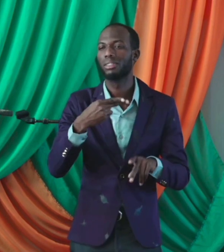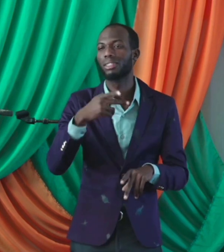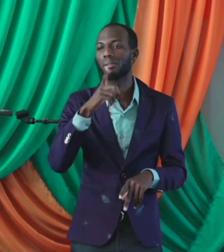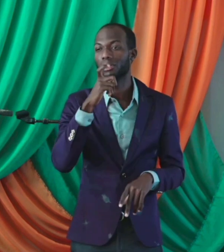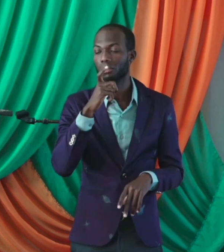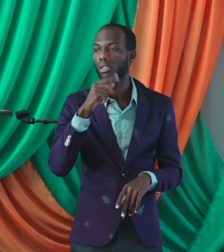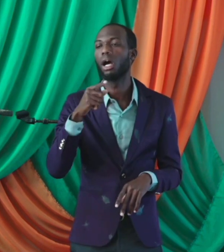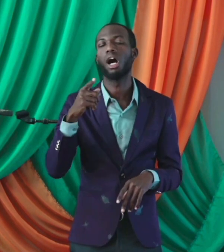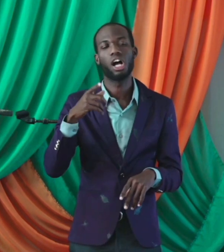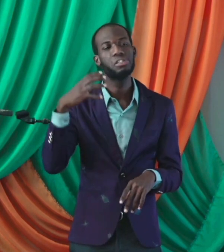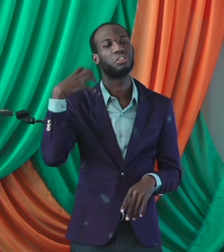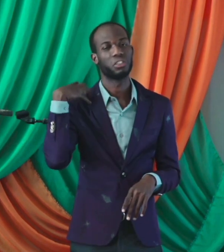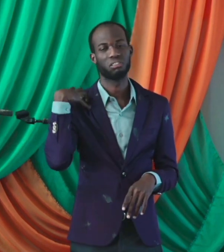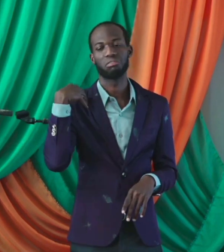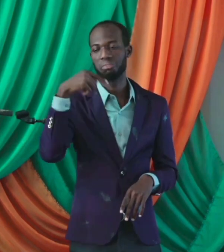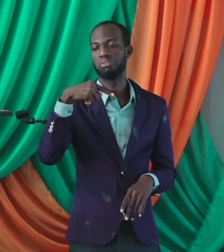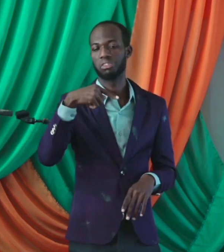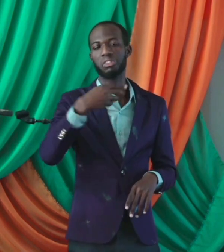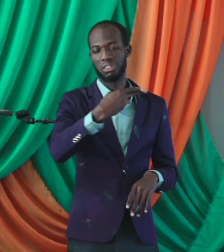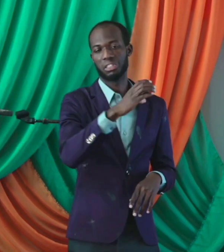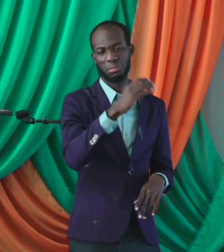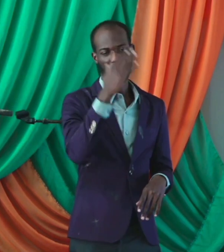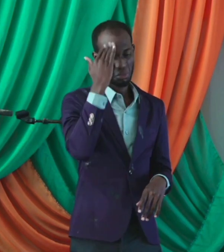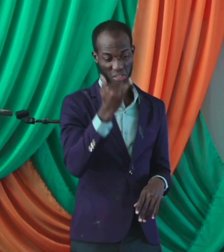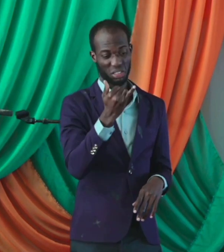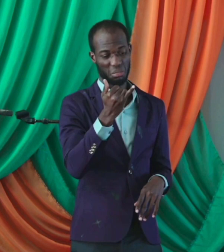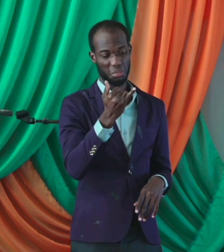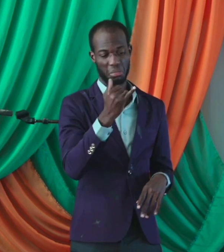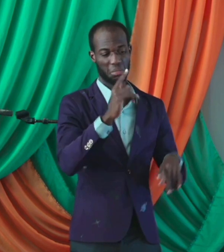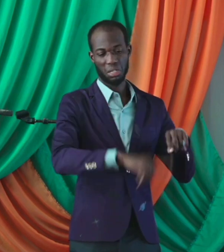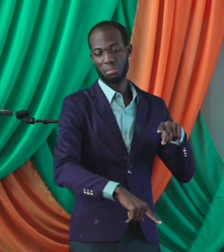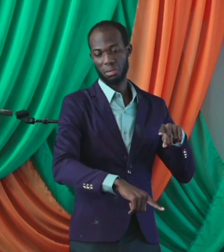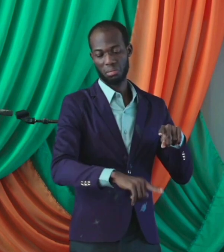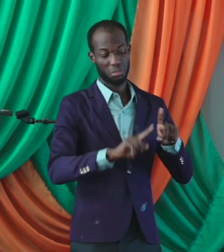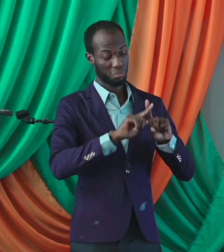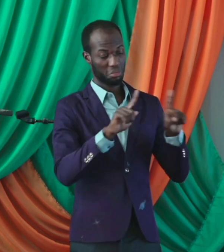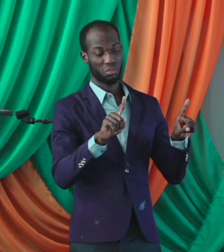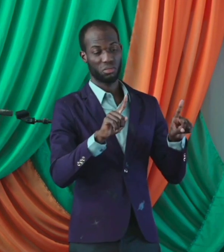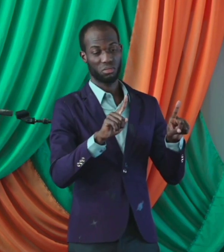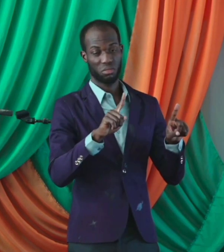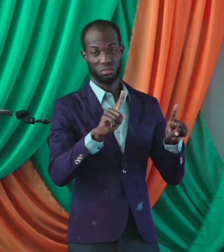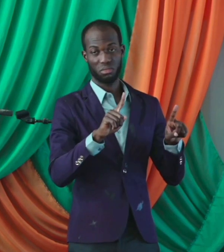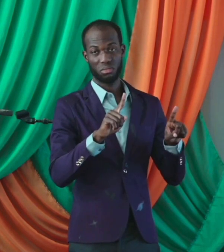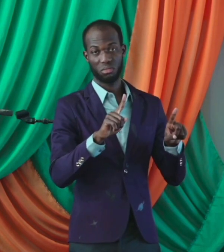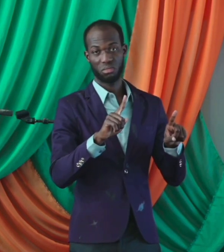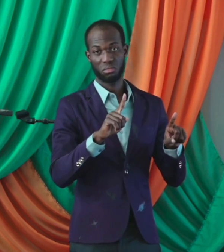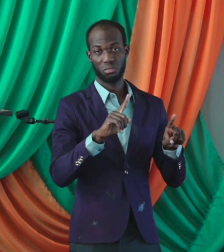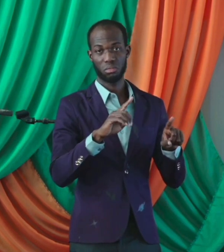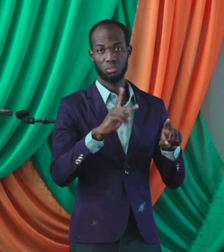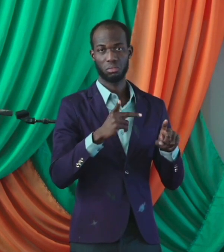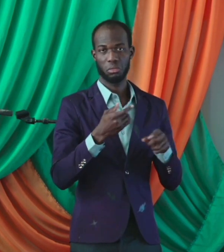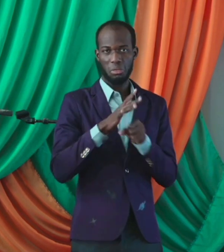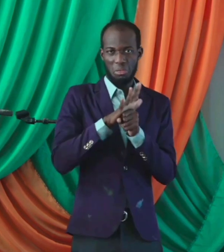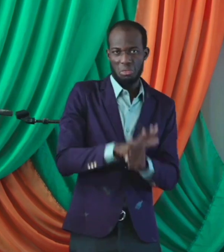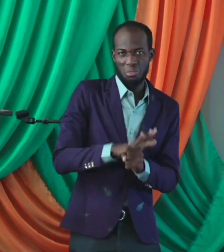c'est dirigeant qui est handicapé. Parce que par incapacité, comme dit peut-être par indifférence, peut-être par soumission, ils ont